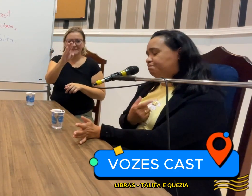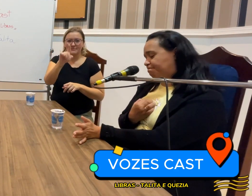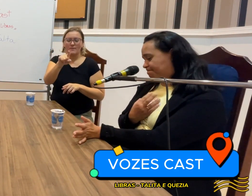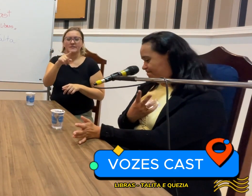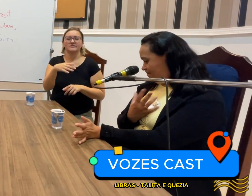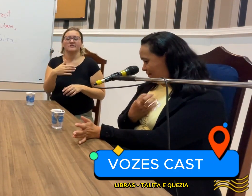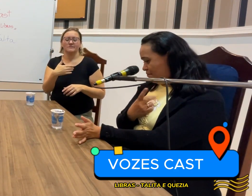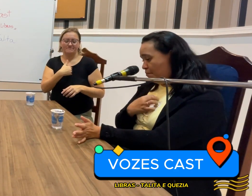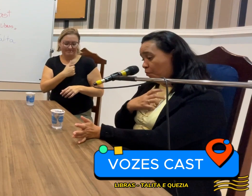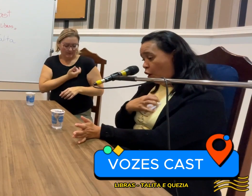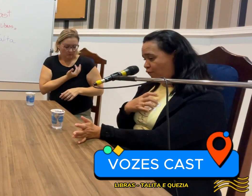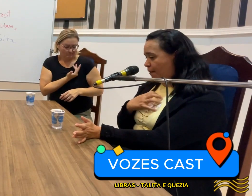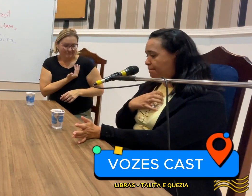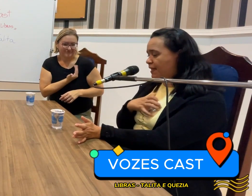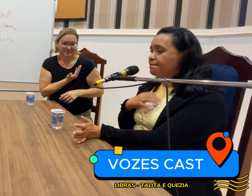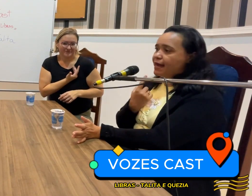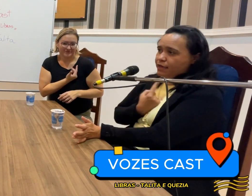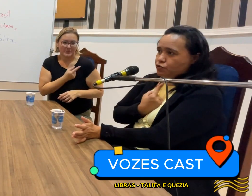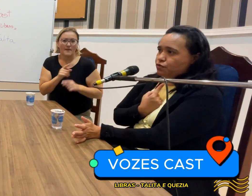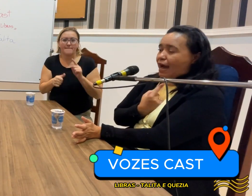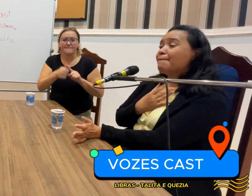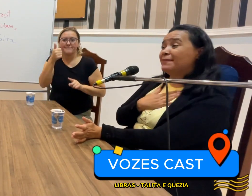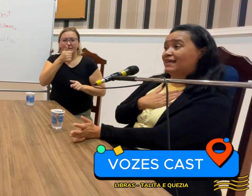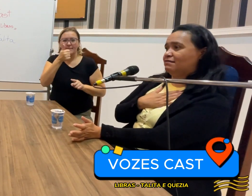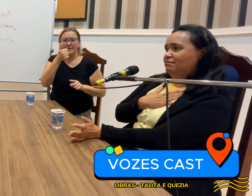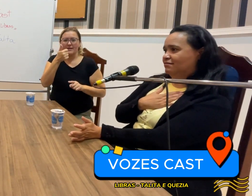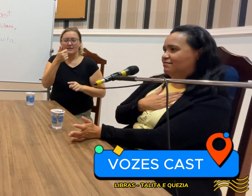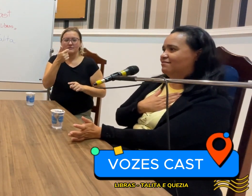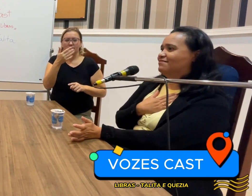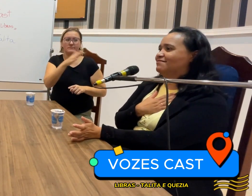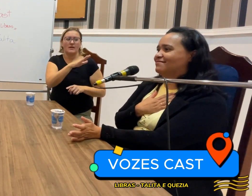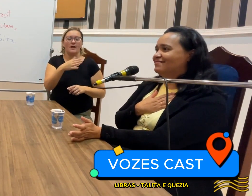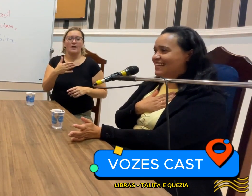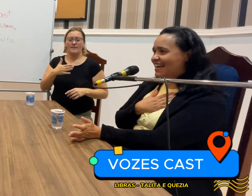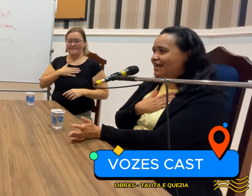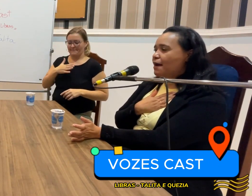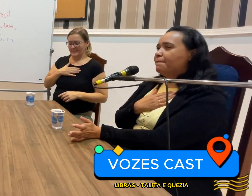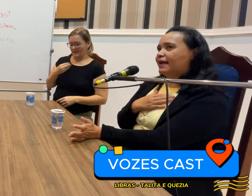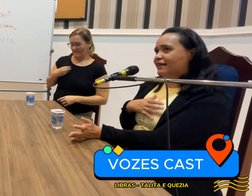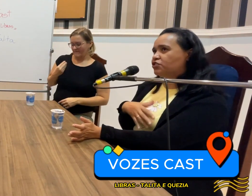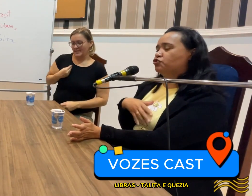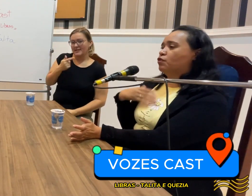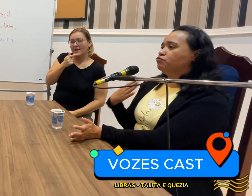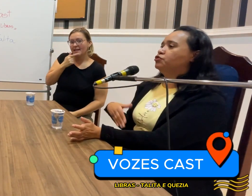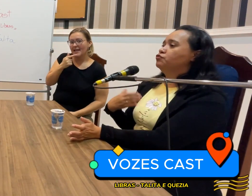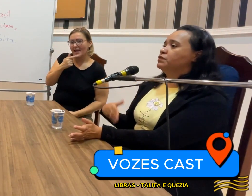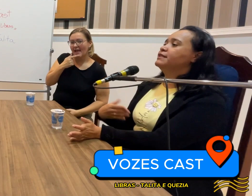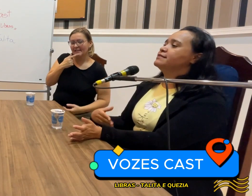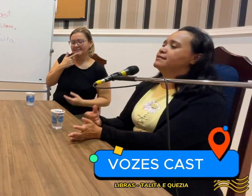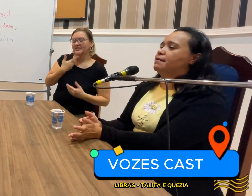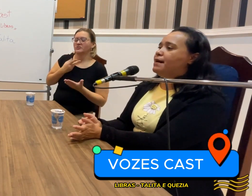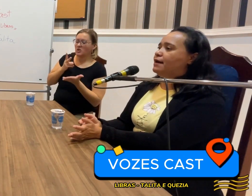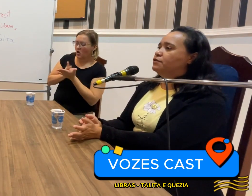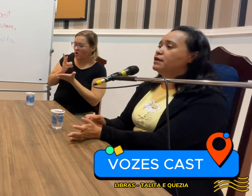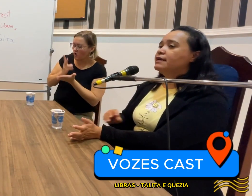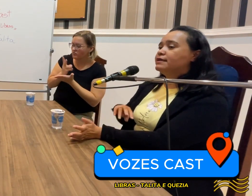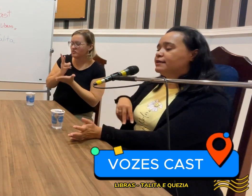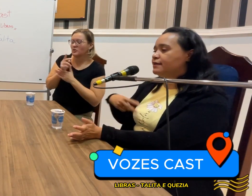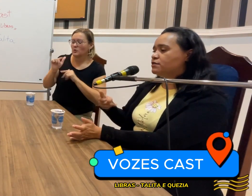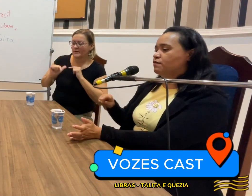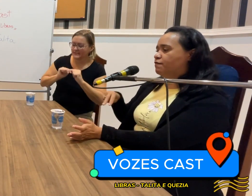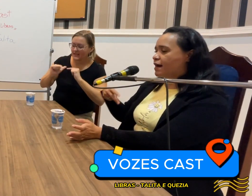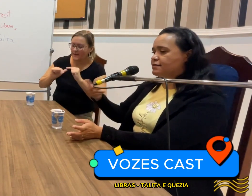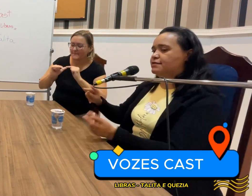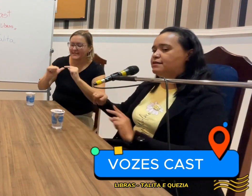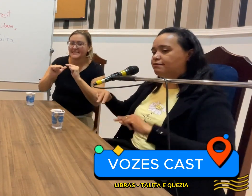ela mova primeiro a mim, né, para que a gente continue nesse trabalho e